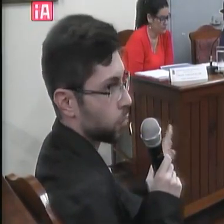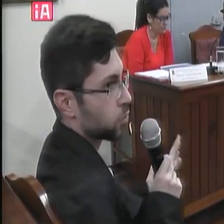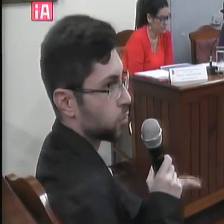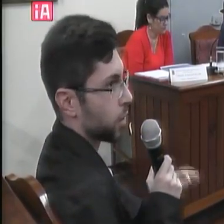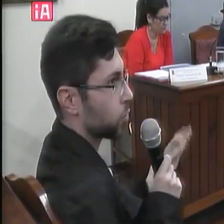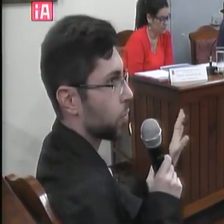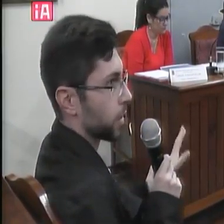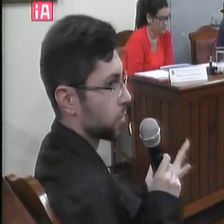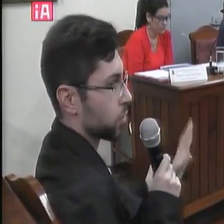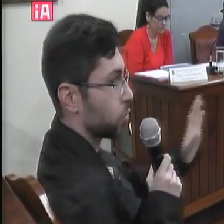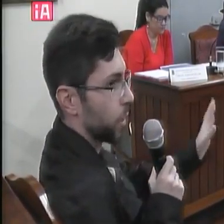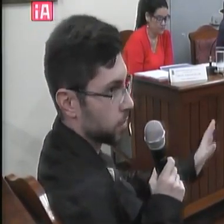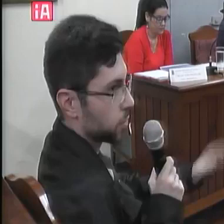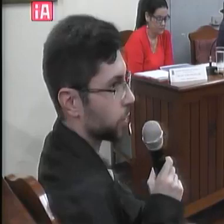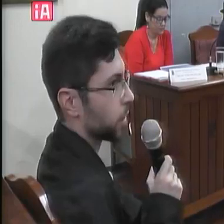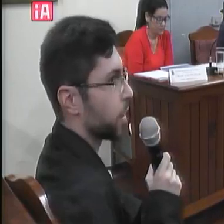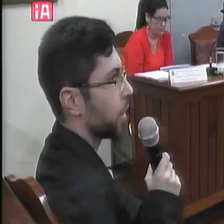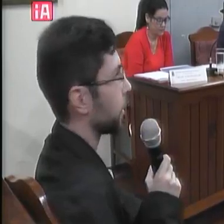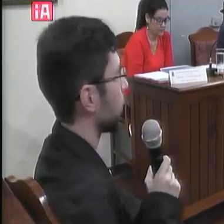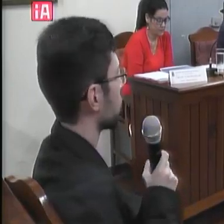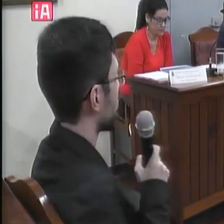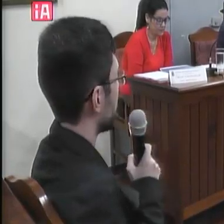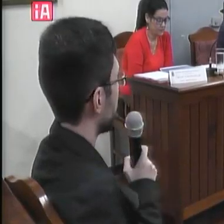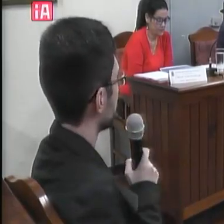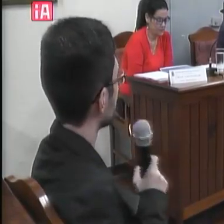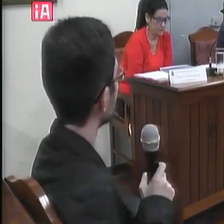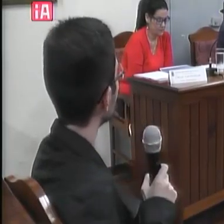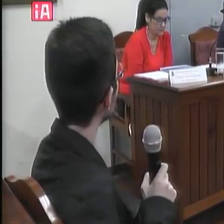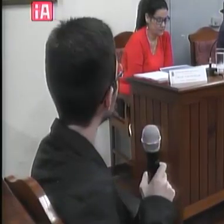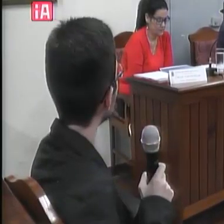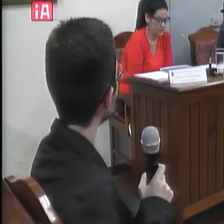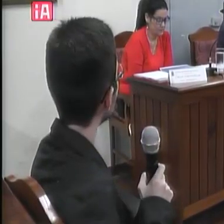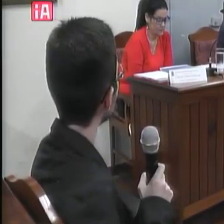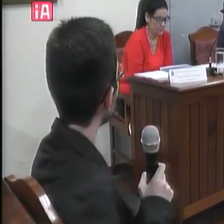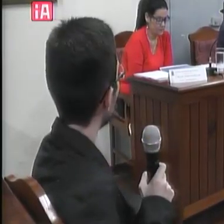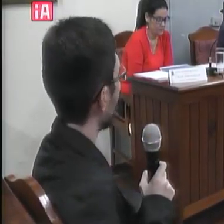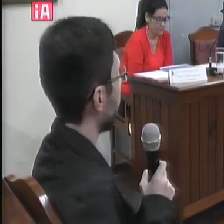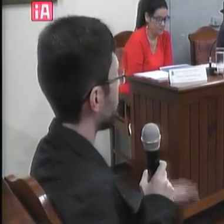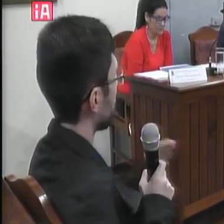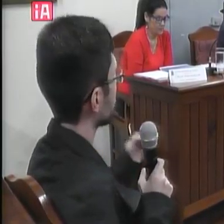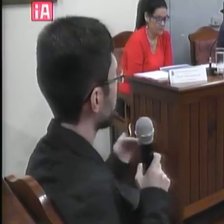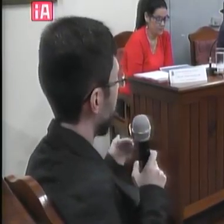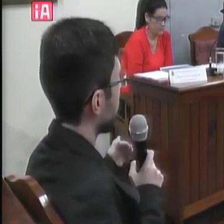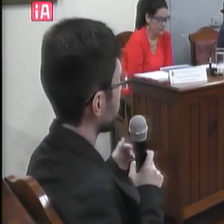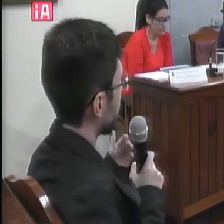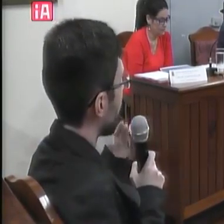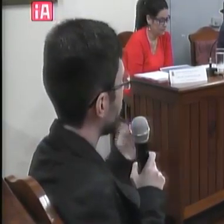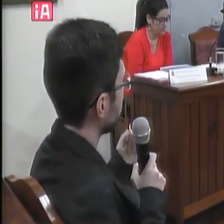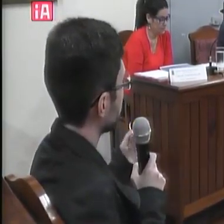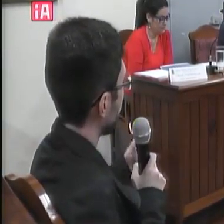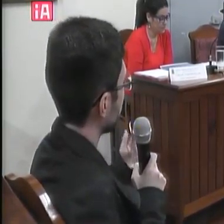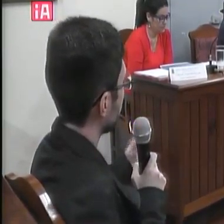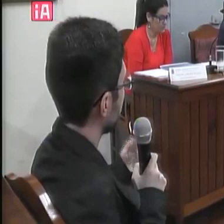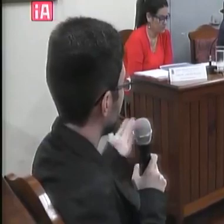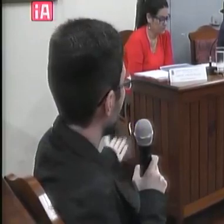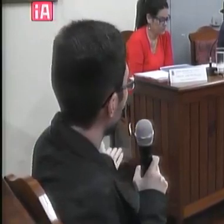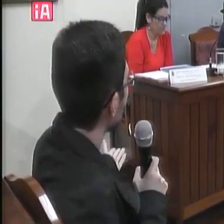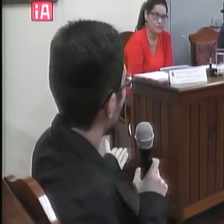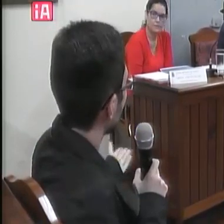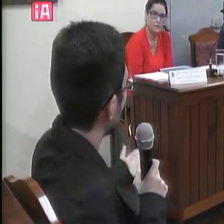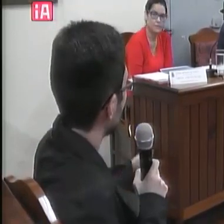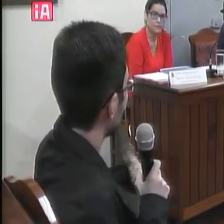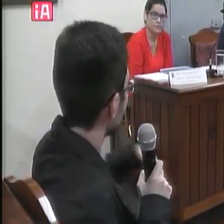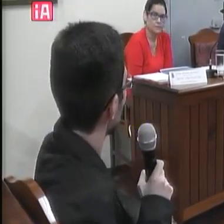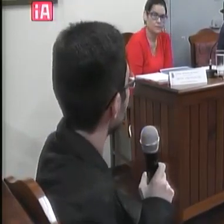ordem constitucional do Congresso Nacional do Brasil, né? Não nos compete. No nosso caso, alguns estados e municípios já